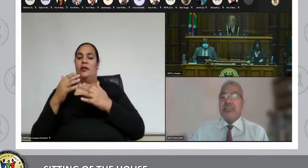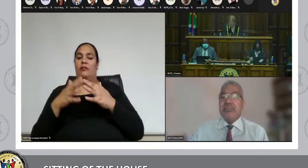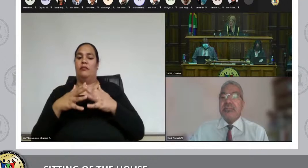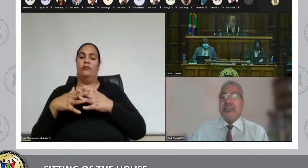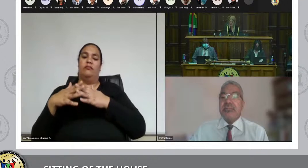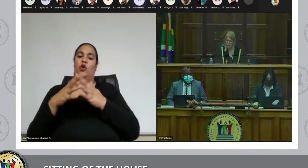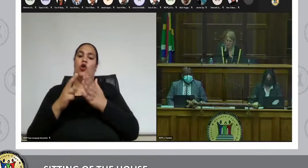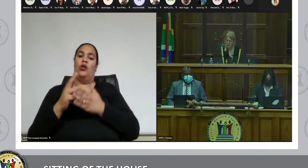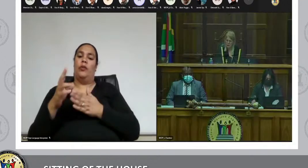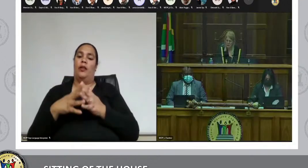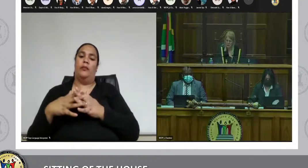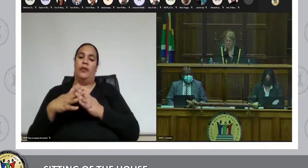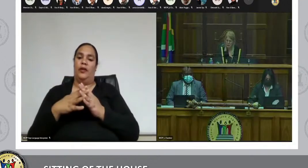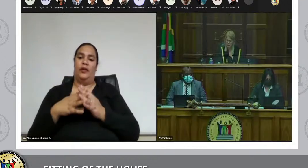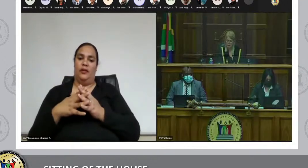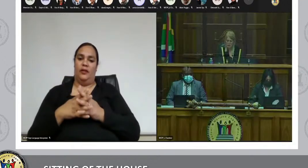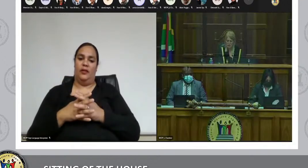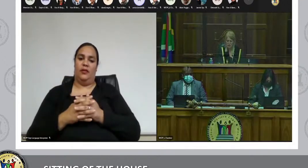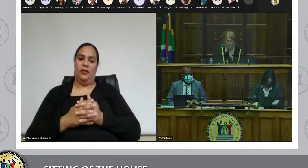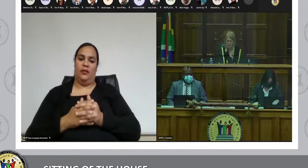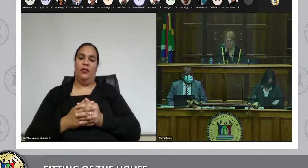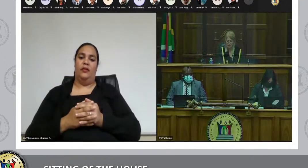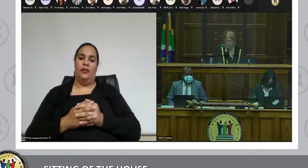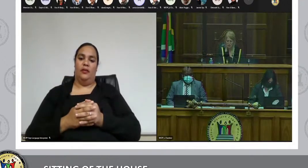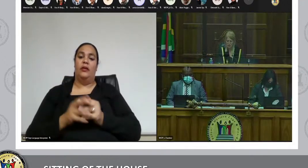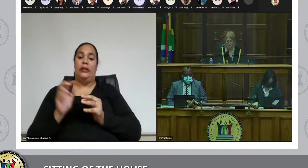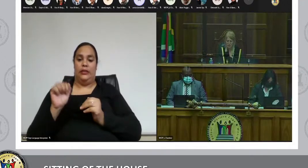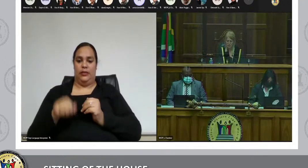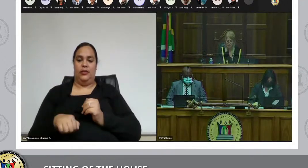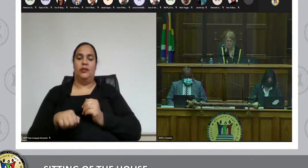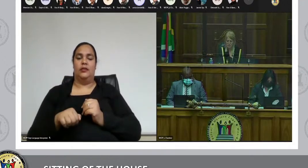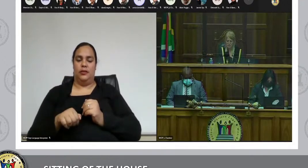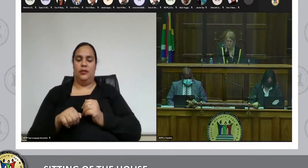agbare member Amerika. Ja,